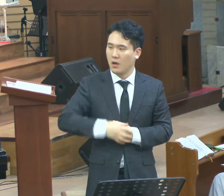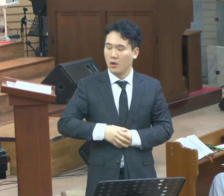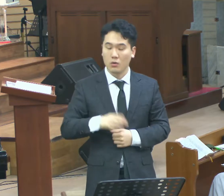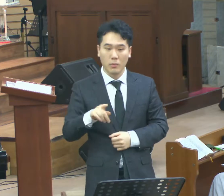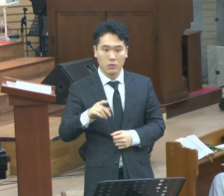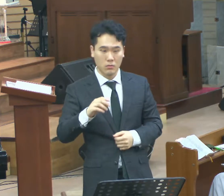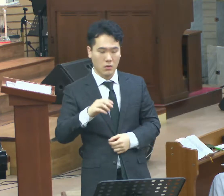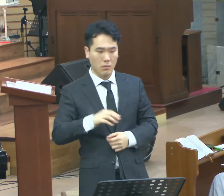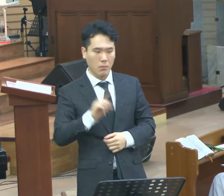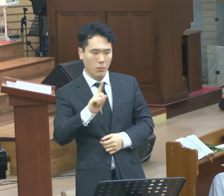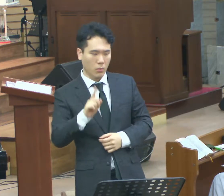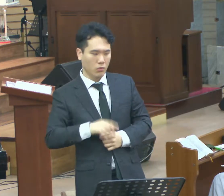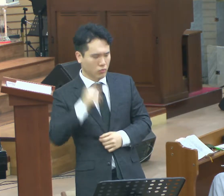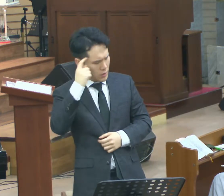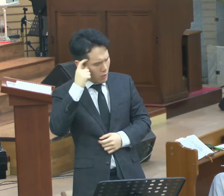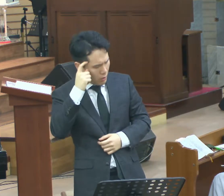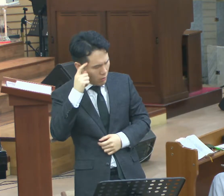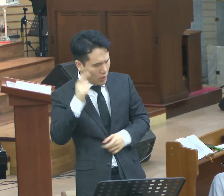넘을 때는